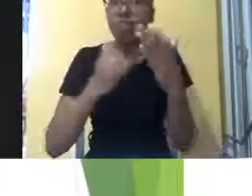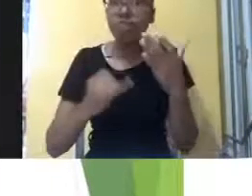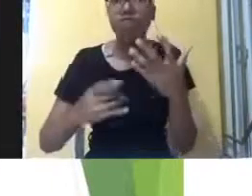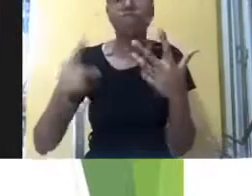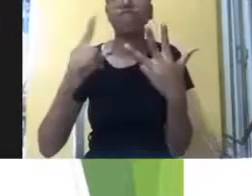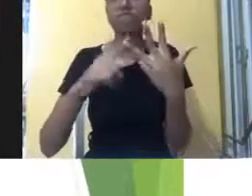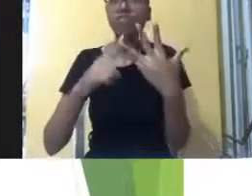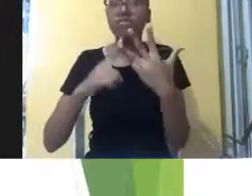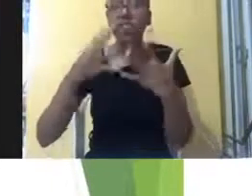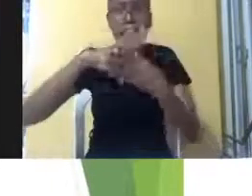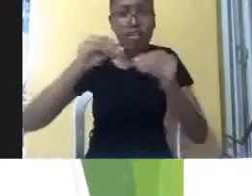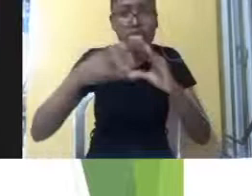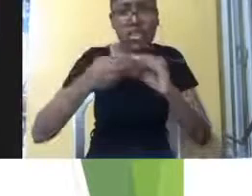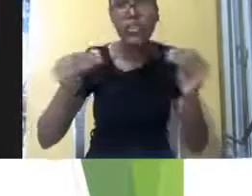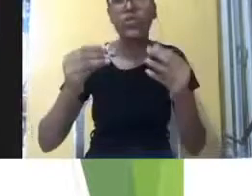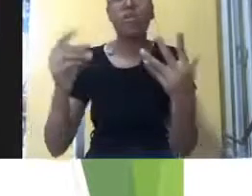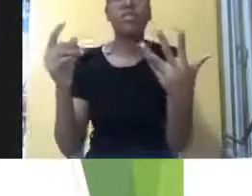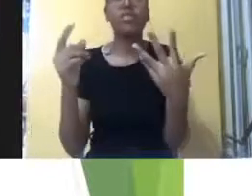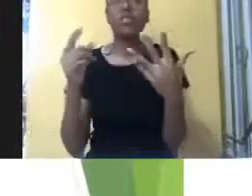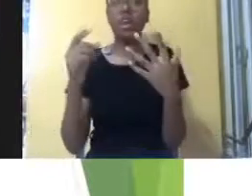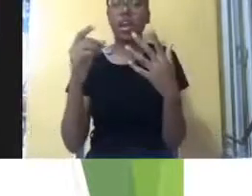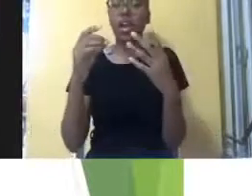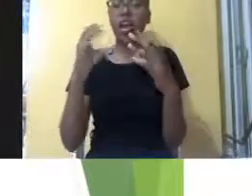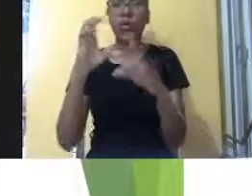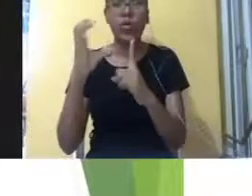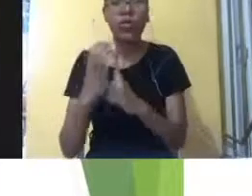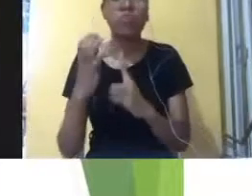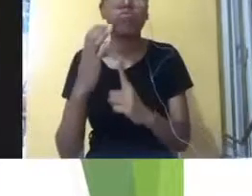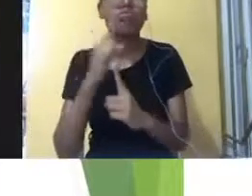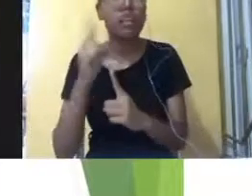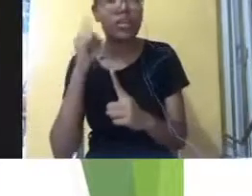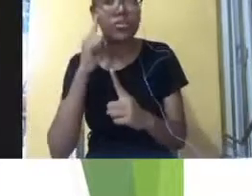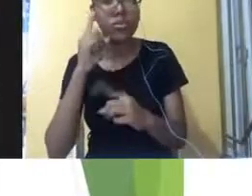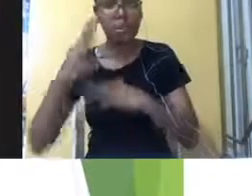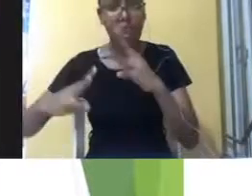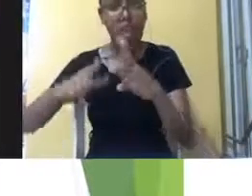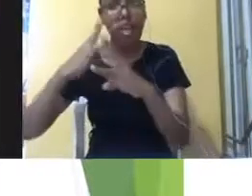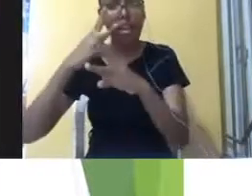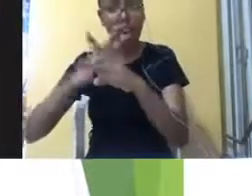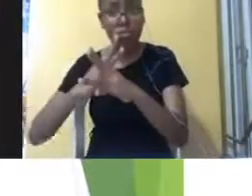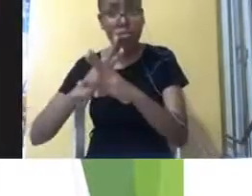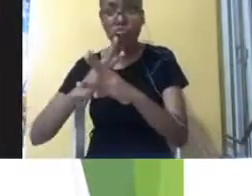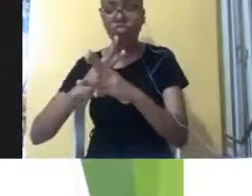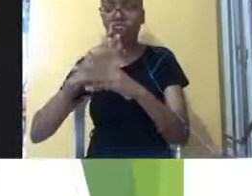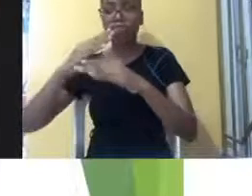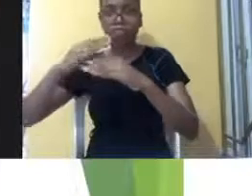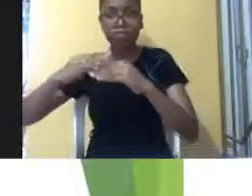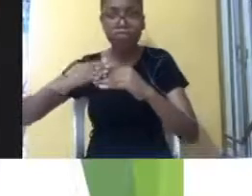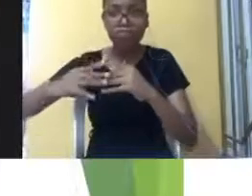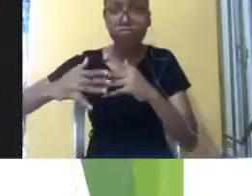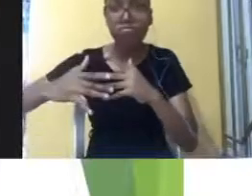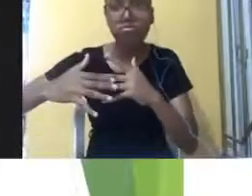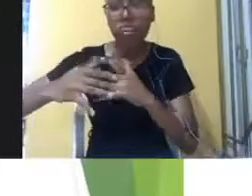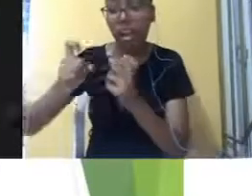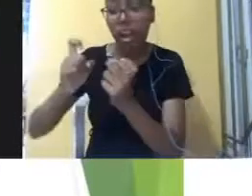comunidad. Está la historia de la comunidad sorda a nivel mundial y que se va reproduciendo de país en país,